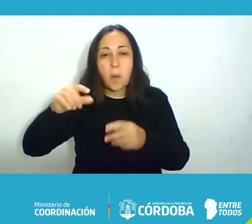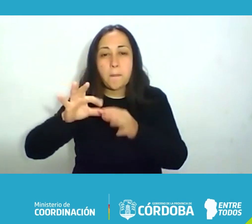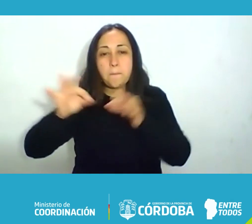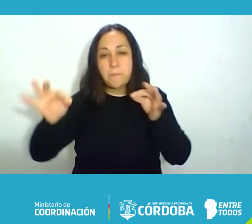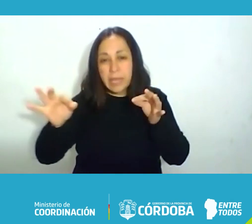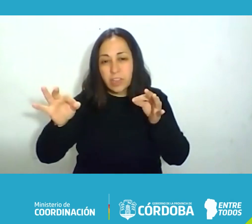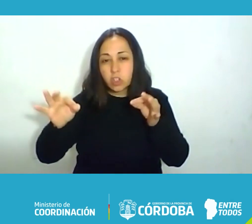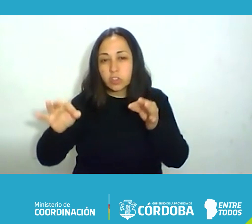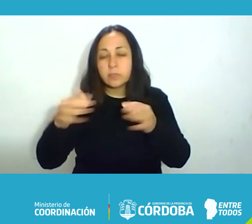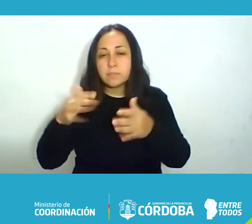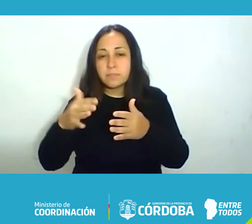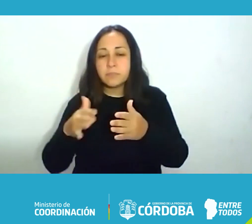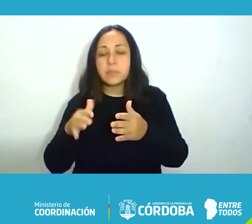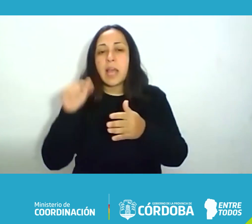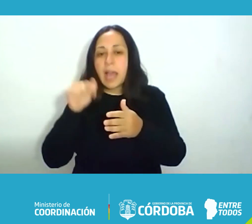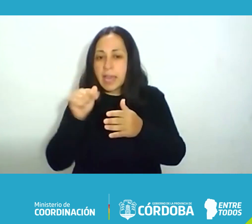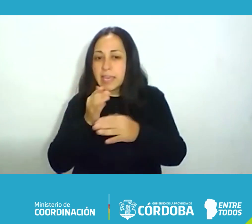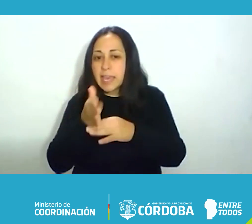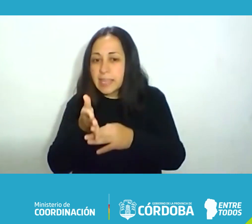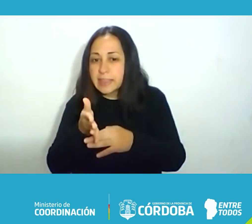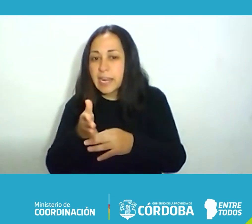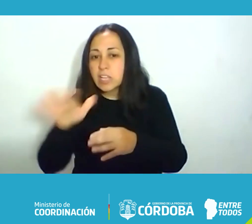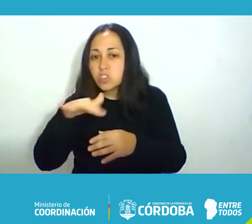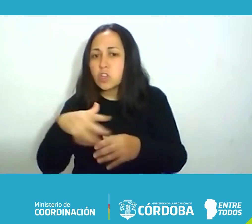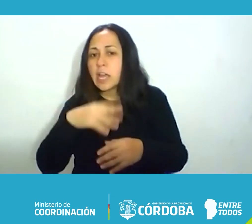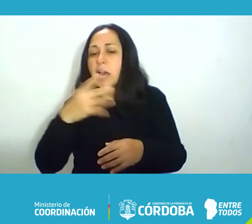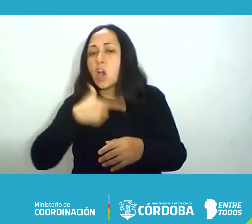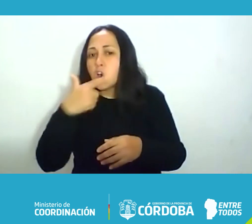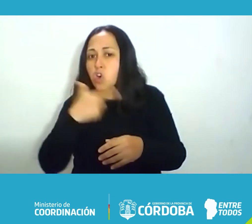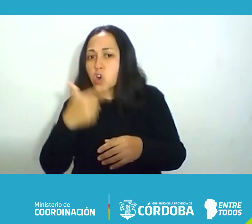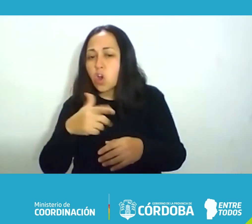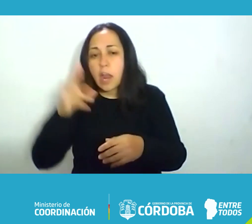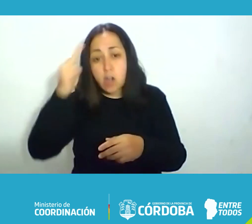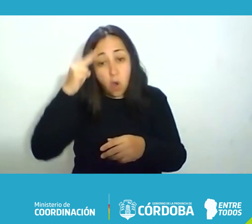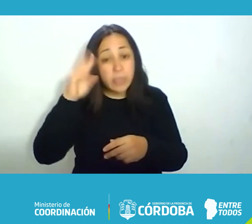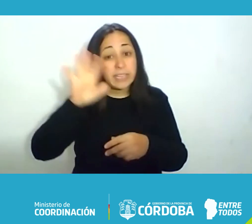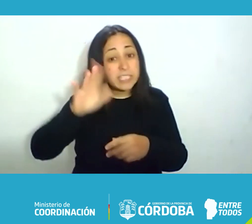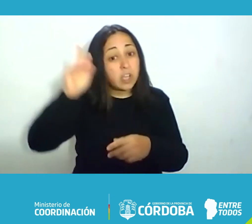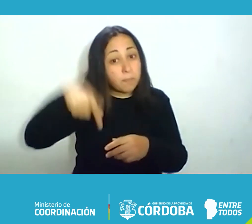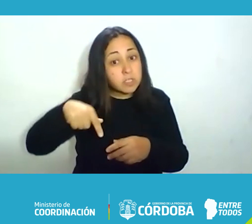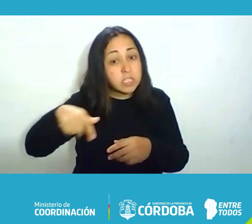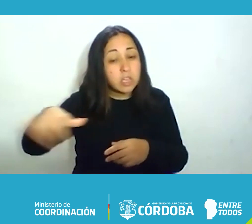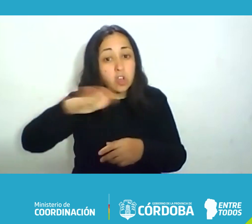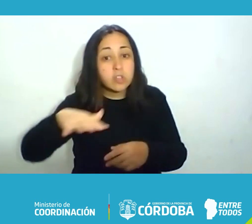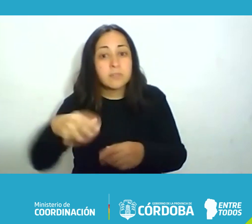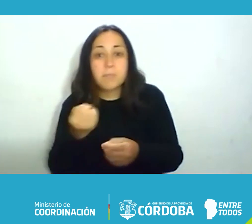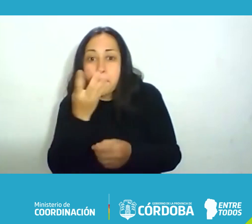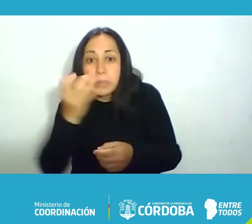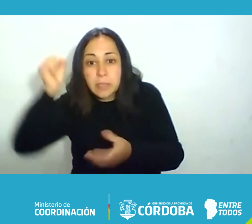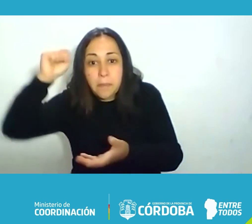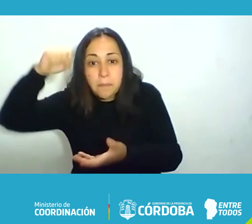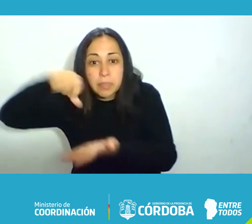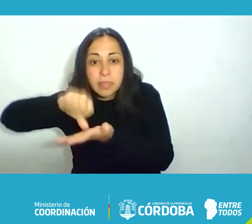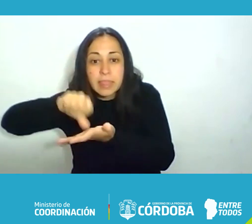casos 200 metros. Expresa que están entrando en la mayor parte de la zona roja, más del 95% pertenece a especies nativas.